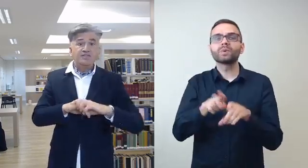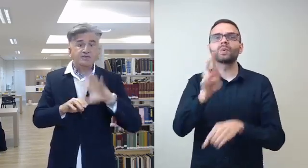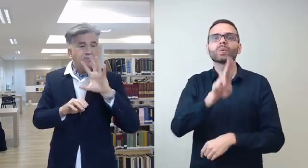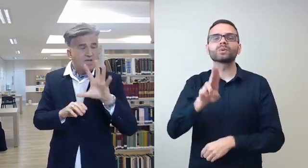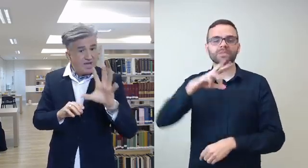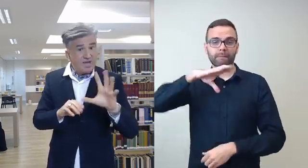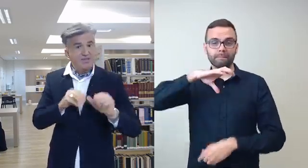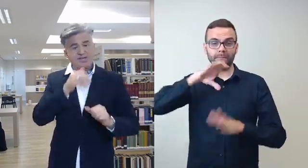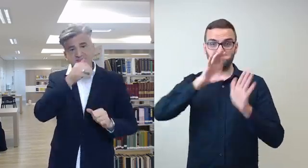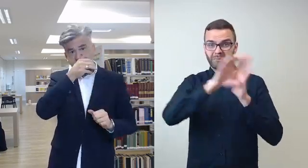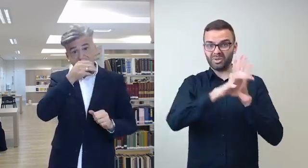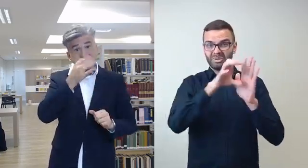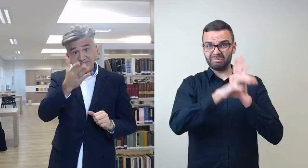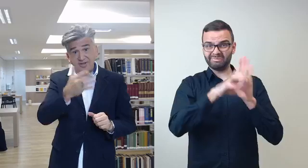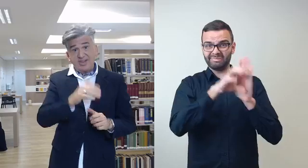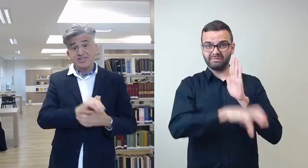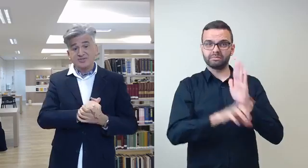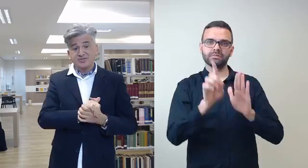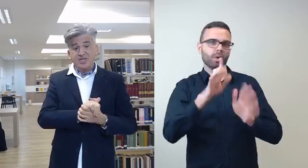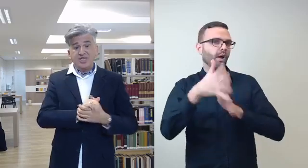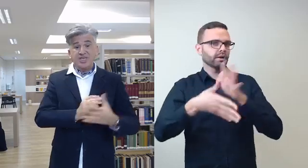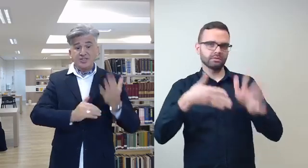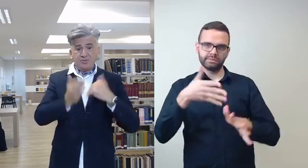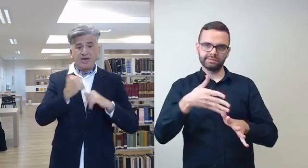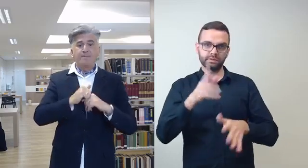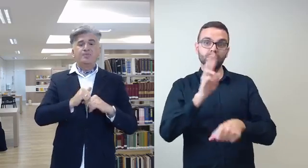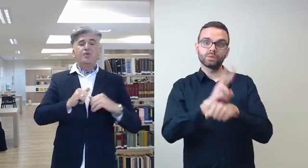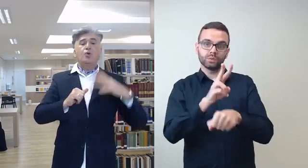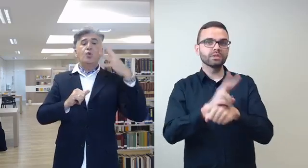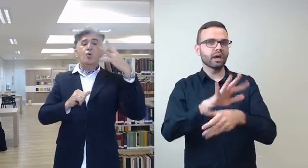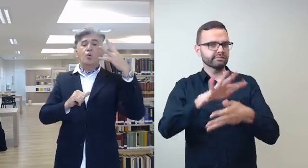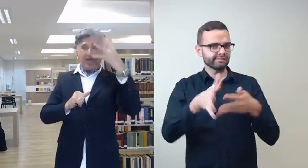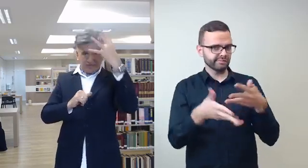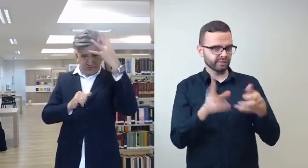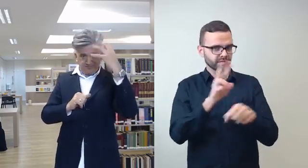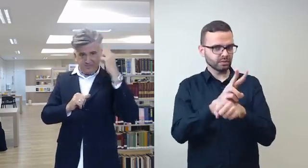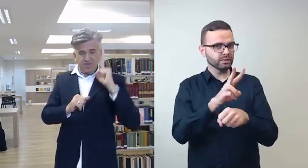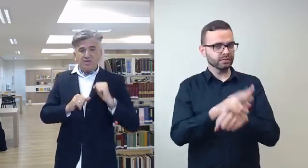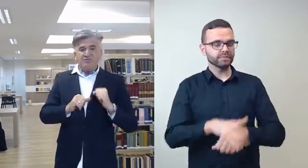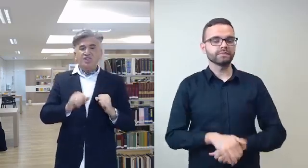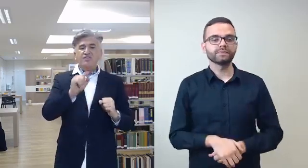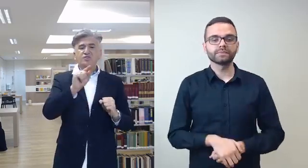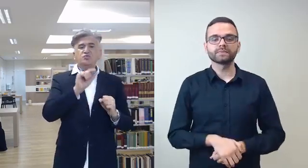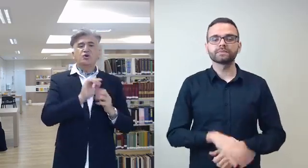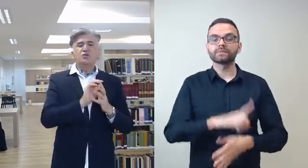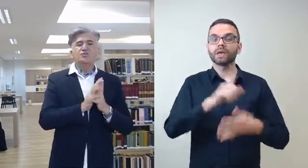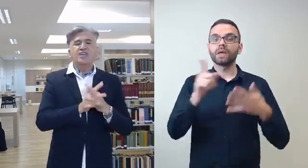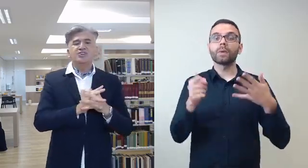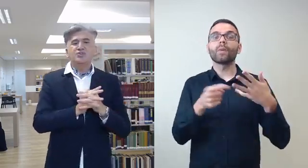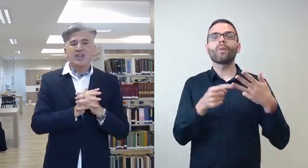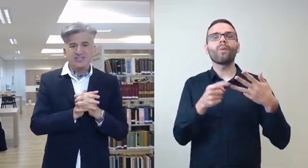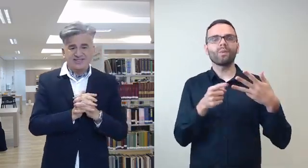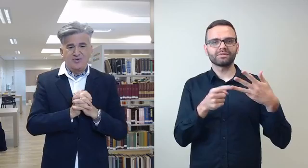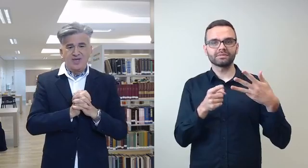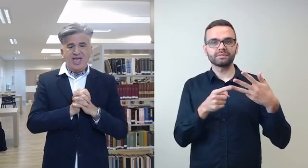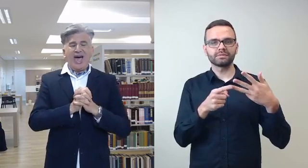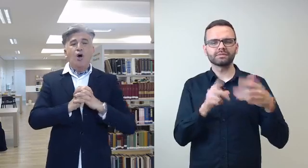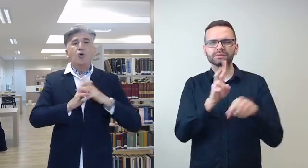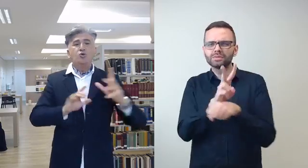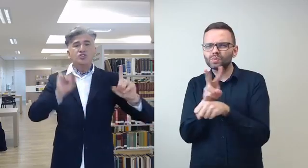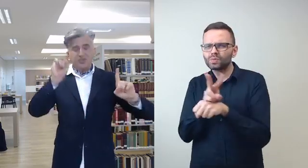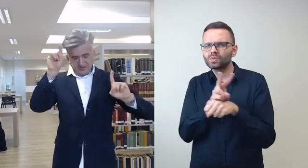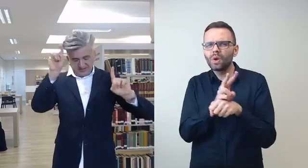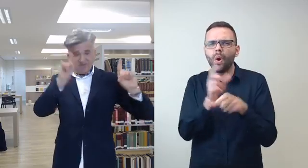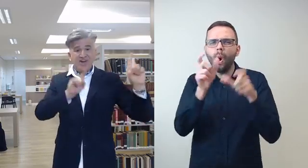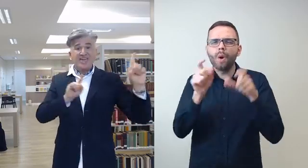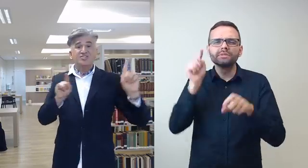Mas isto não é Libras. Temos que ser honestos e retomar. 4. Verifique os pontos de articulação.